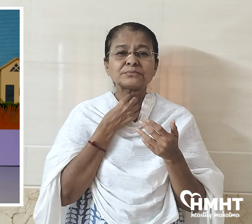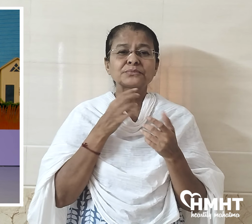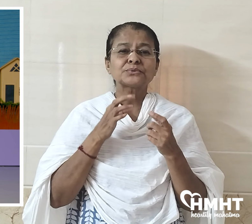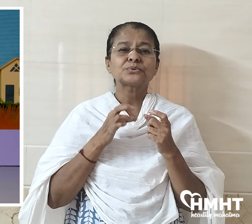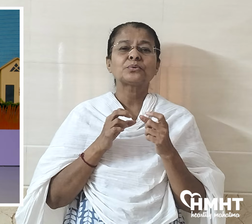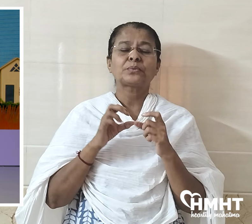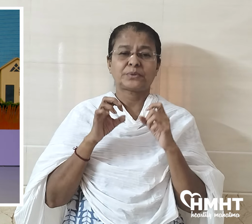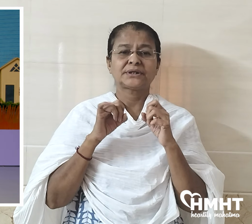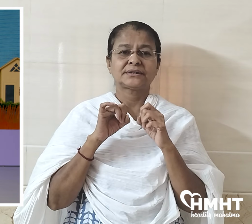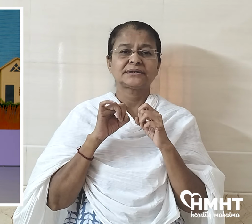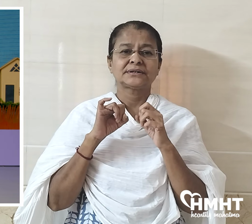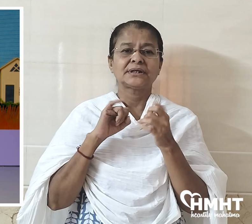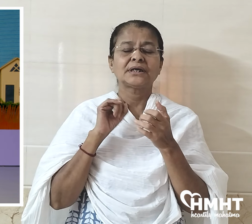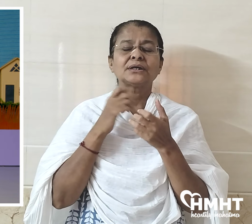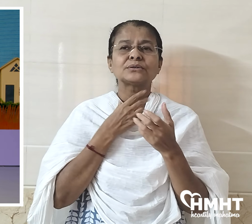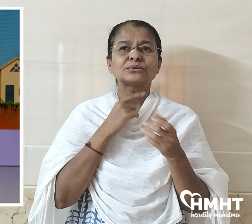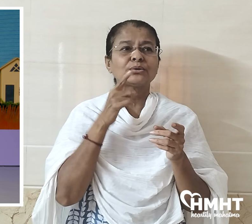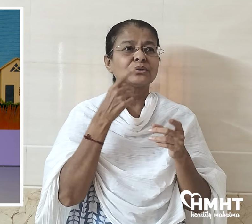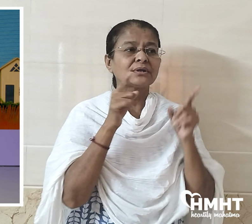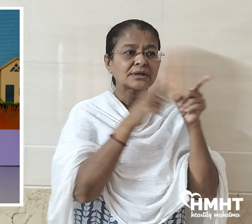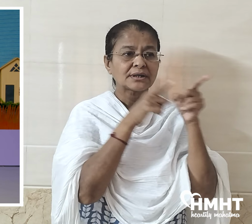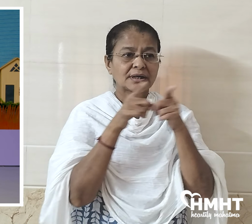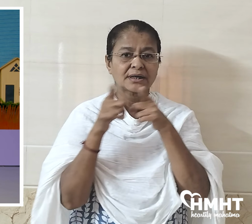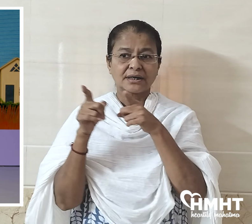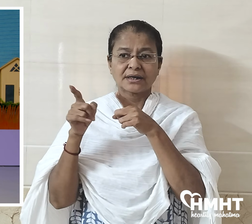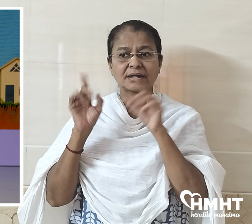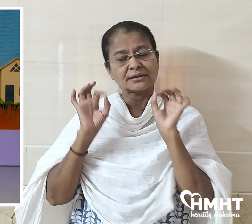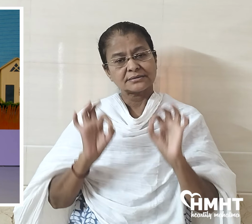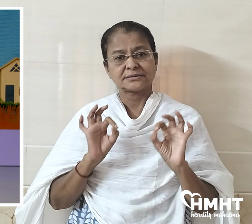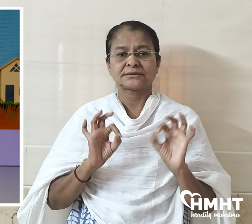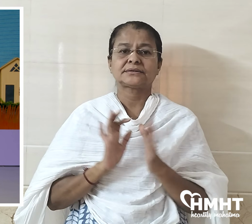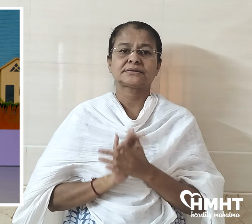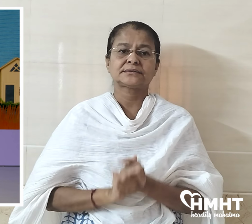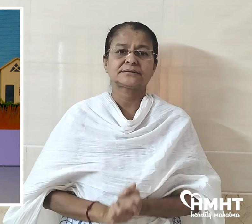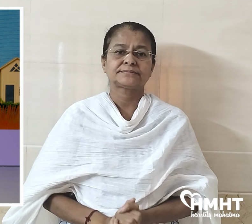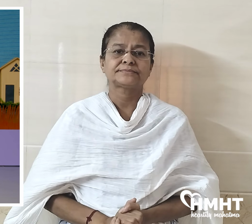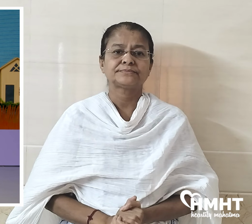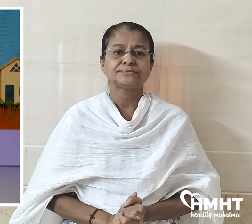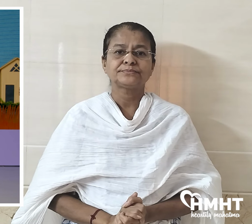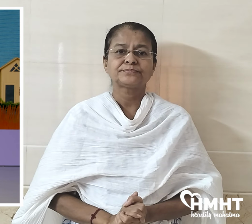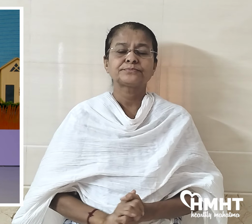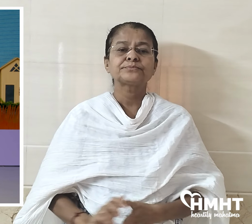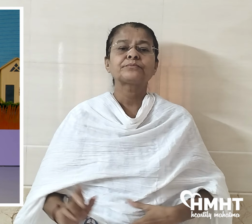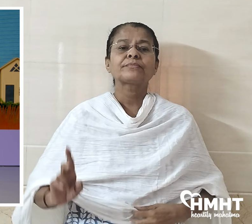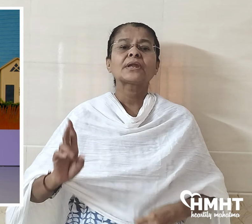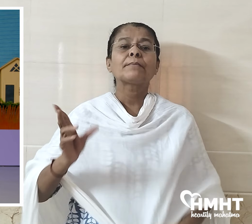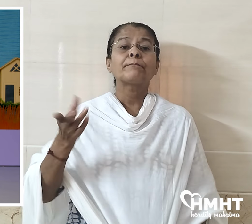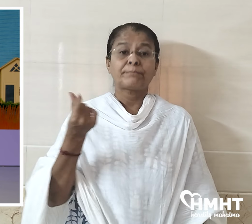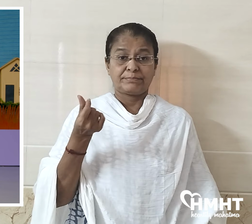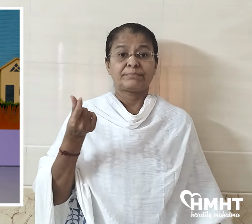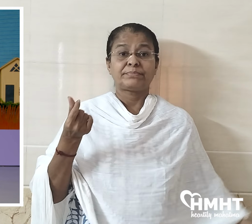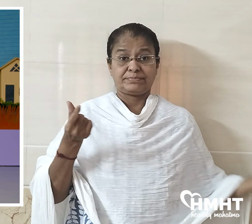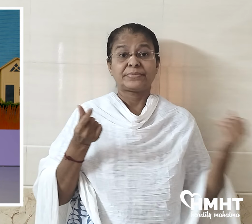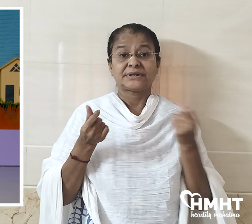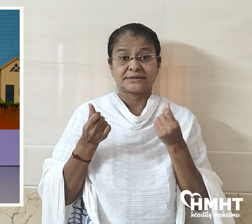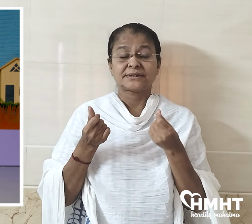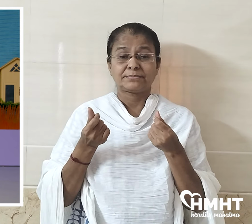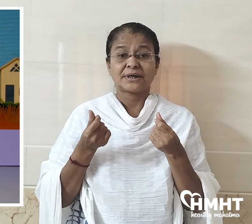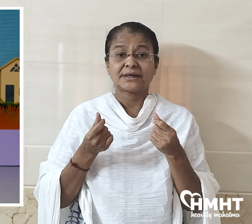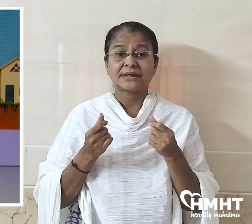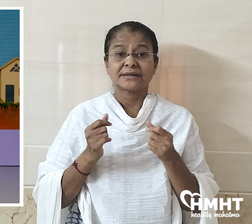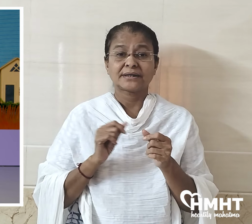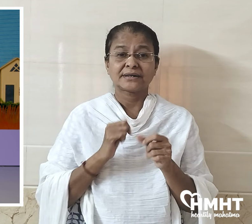પછી સિન્સિયર હોવું જોઈએ કે ના હસબન્ડ વાઈફ સિવાય બહાર ક્યાંય વગડવા ના દેવું, એ સિન્સિયરિટી. અને એથી આગળ પછી આ ના કીધું પૈસા